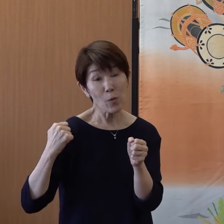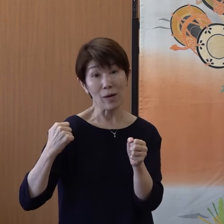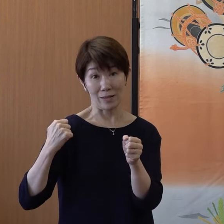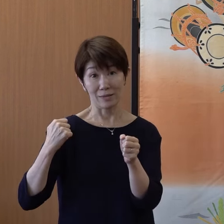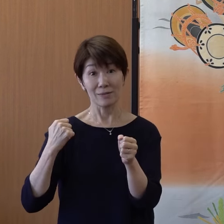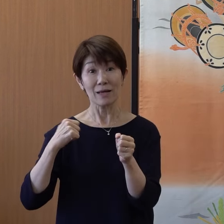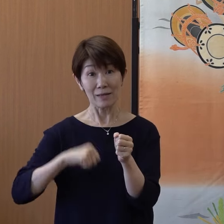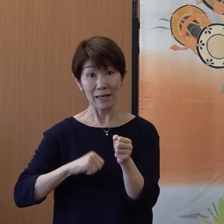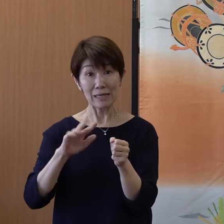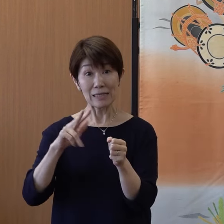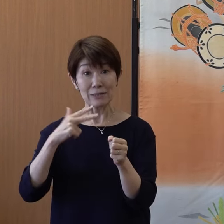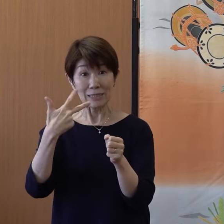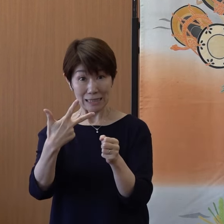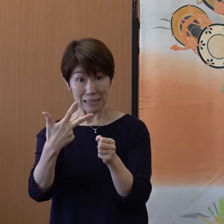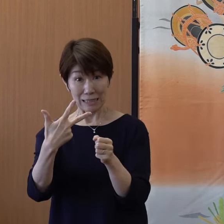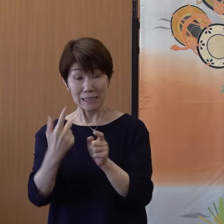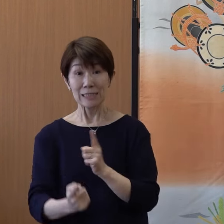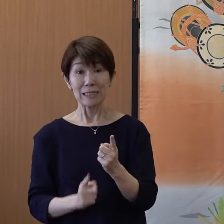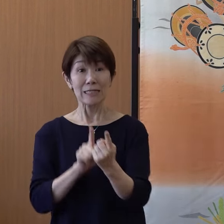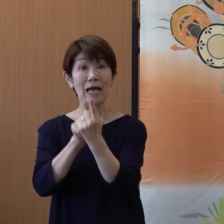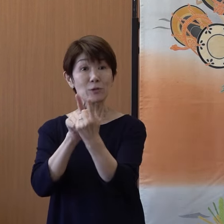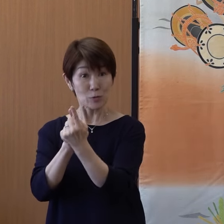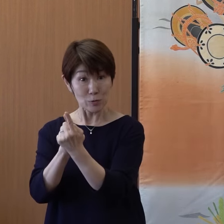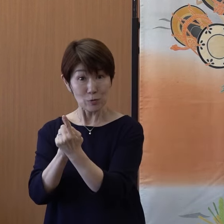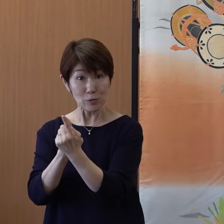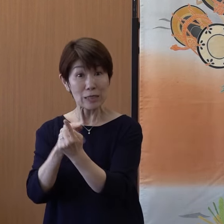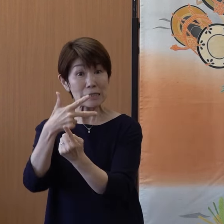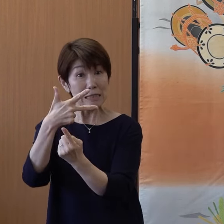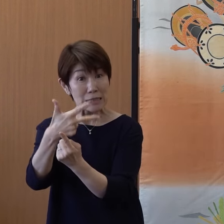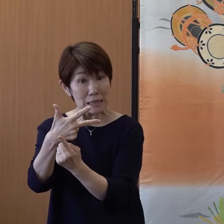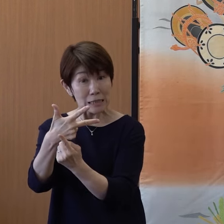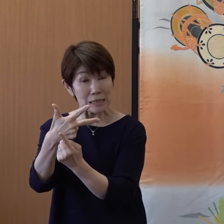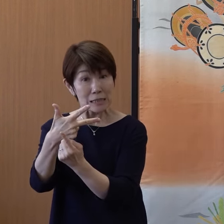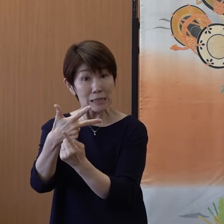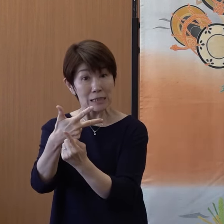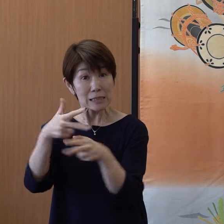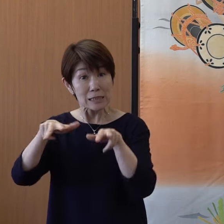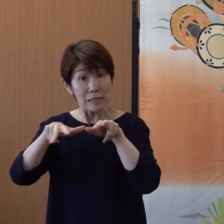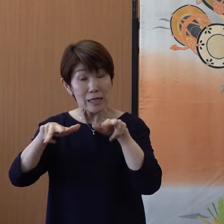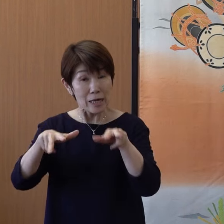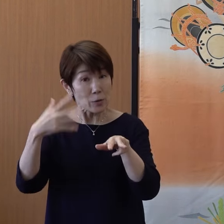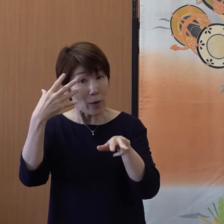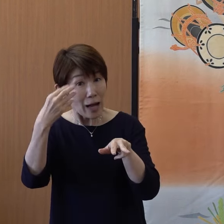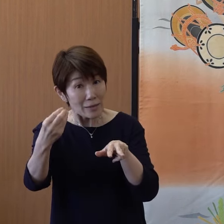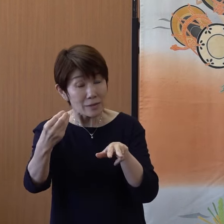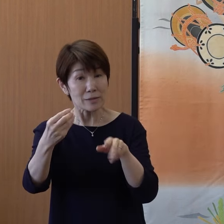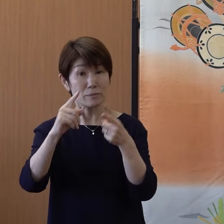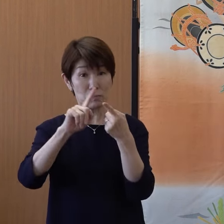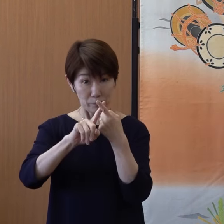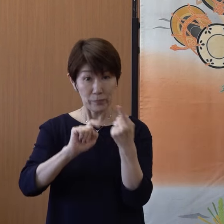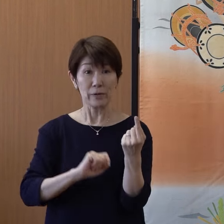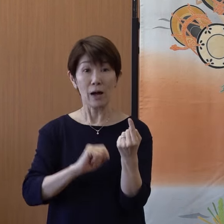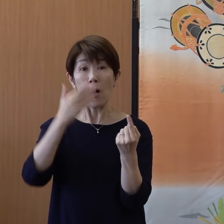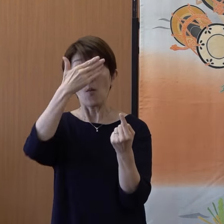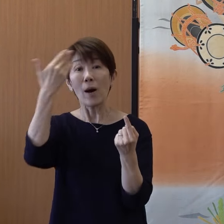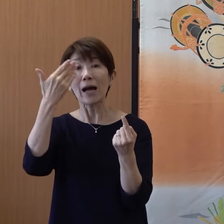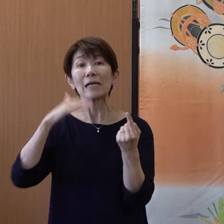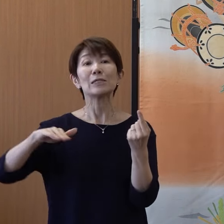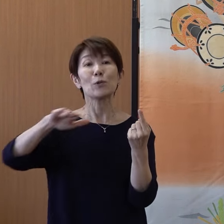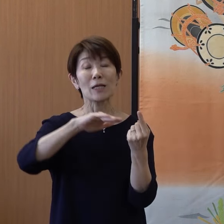沢市に対する市政への関心とともに、また若い世代も含